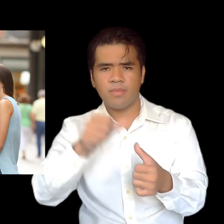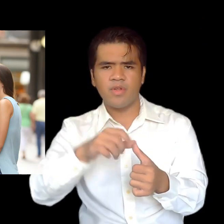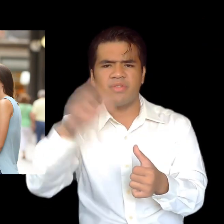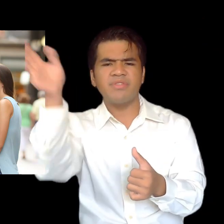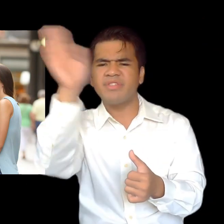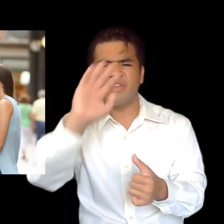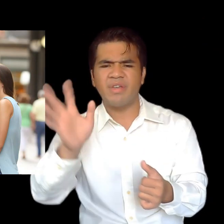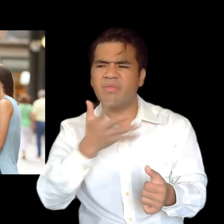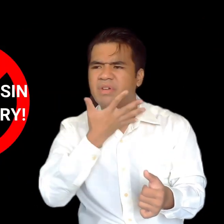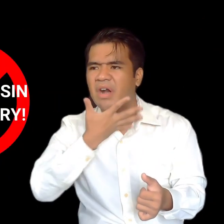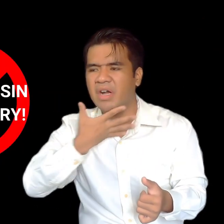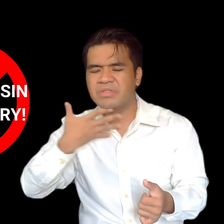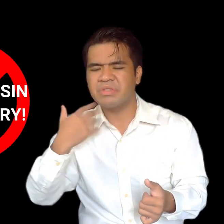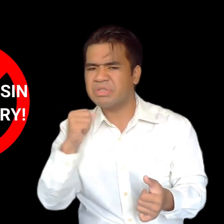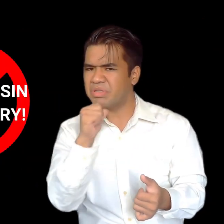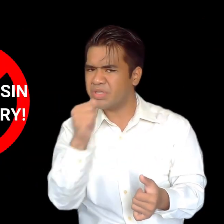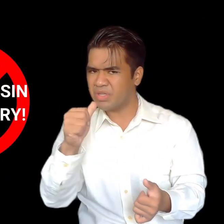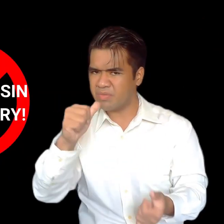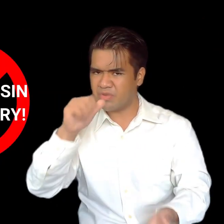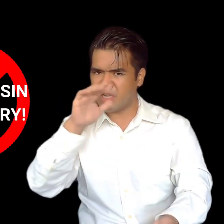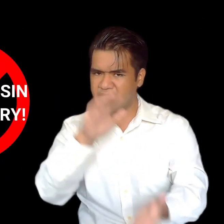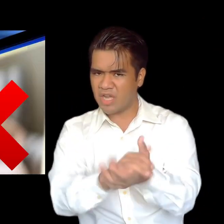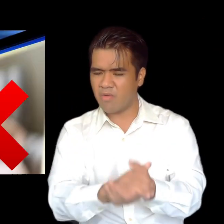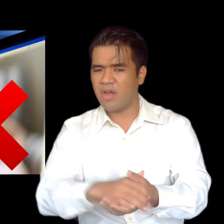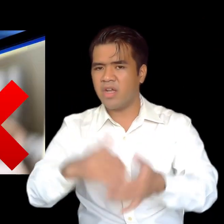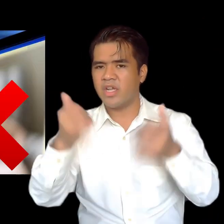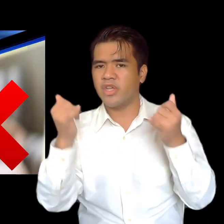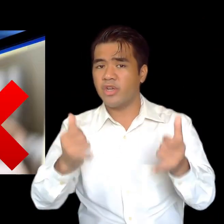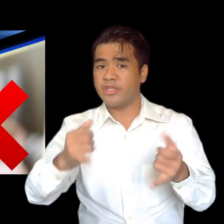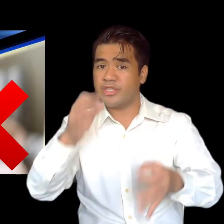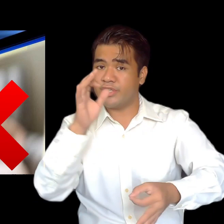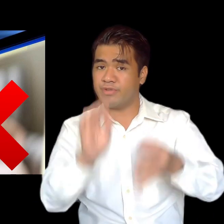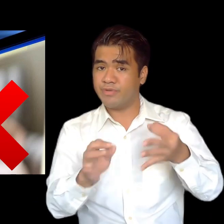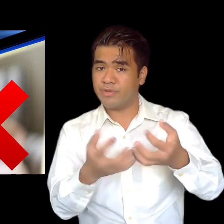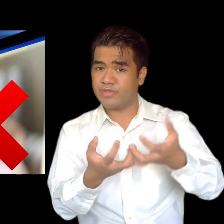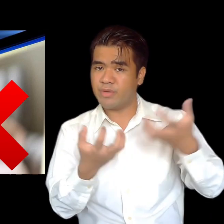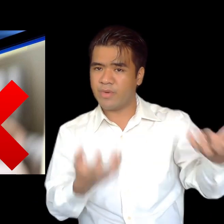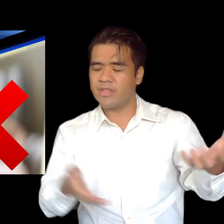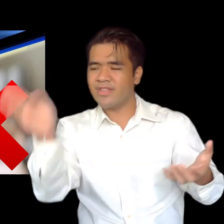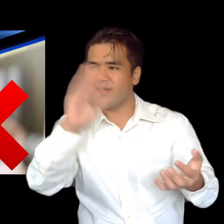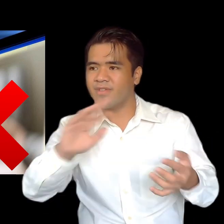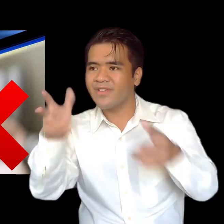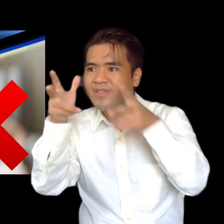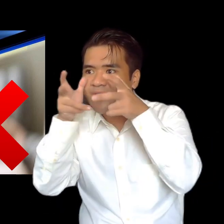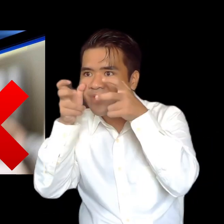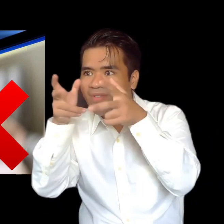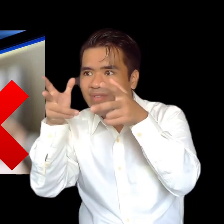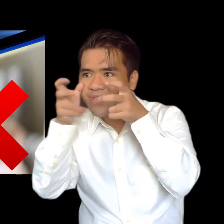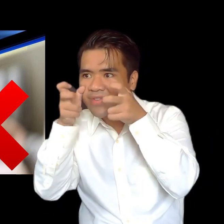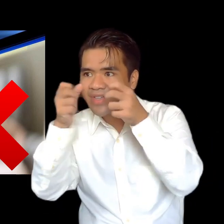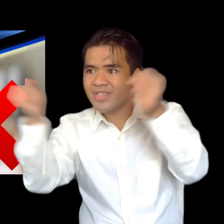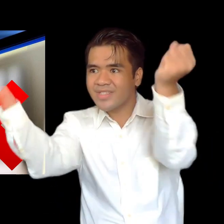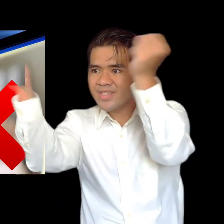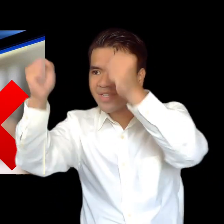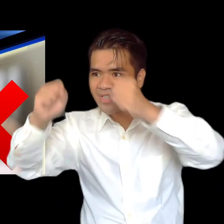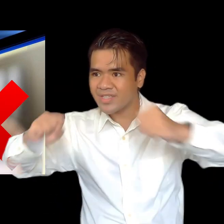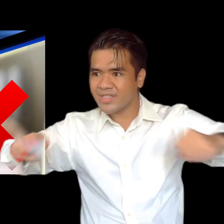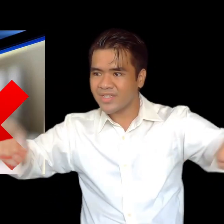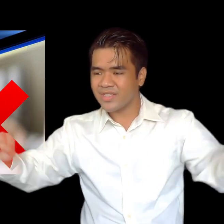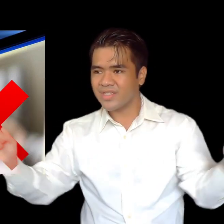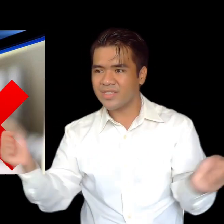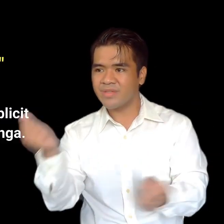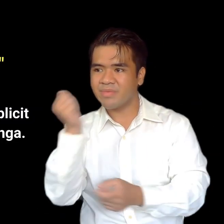taong hindi natin asawa, kaya para maiwasan ito, ay huwag kang tumingin pa sa mga sexing larawan ng mga model